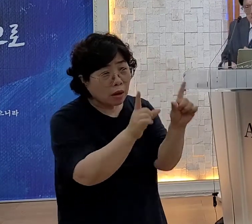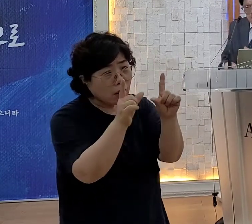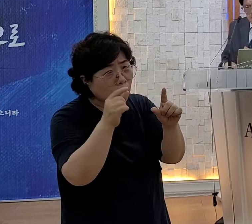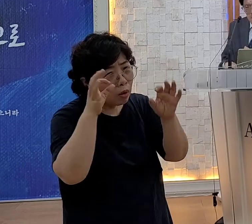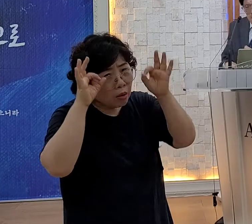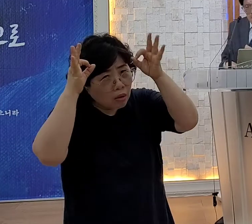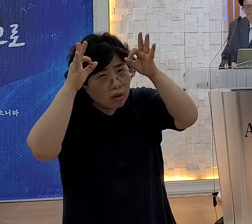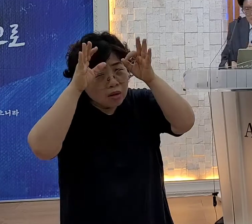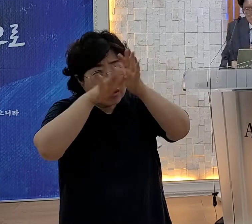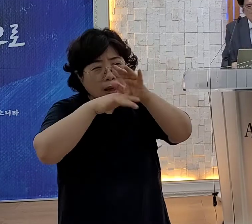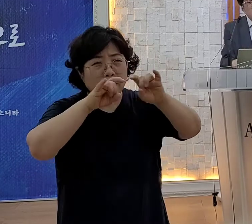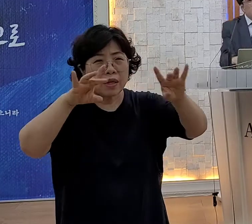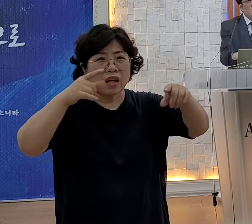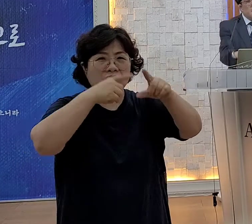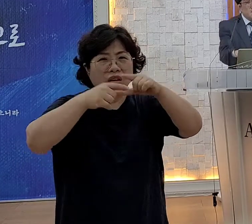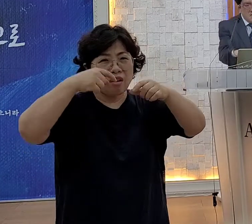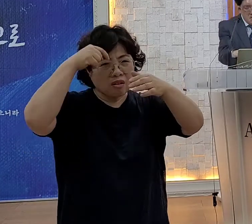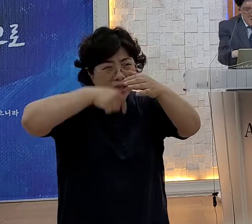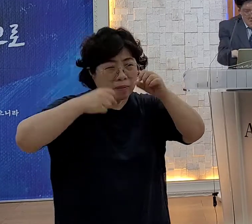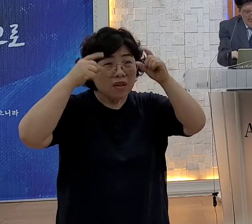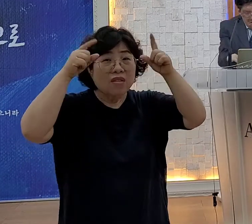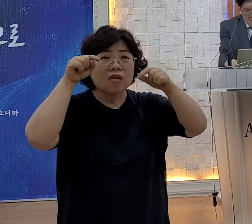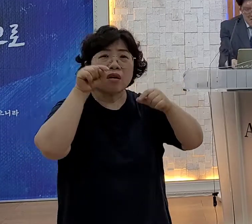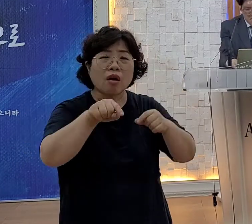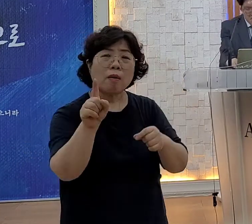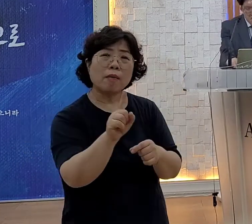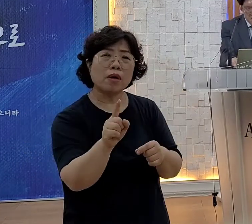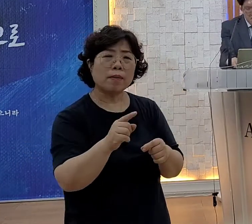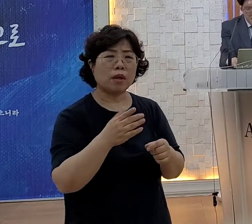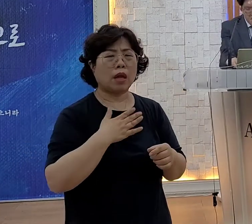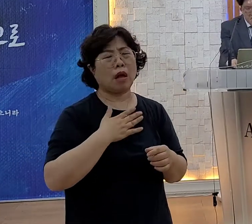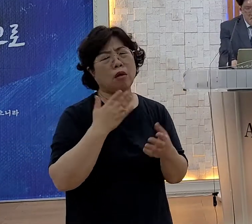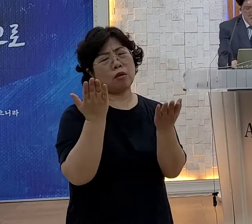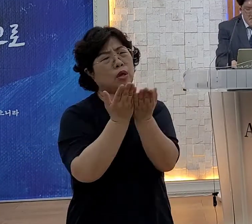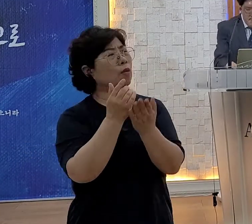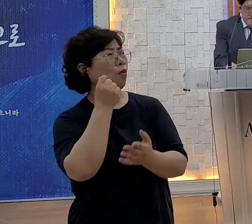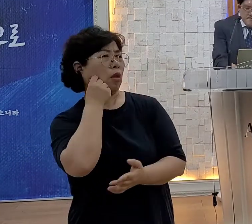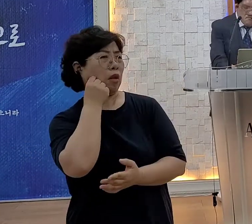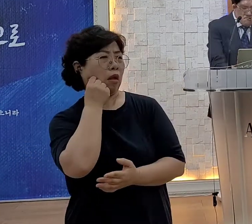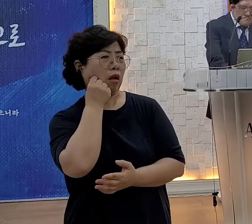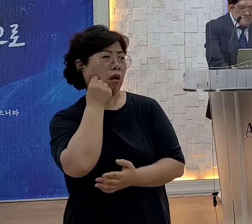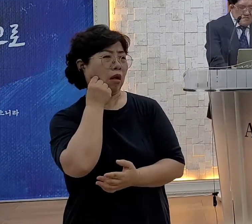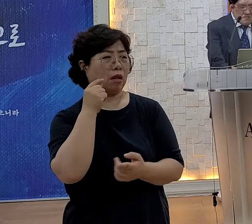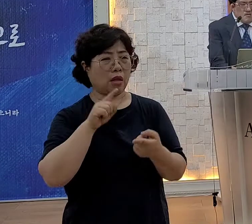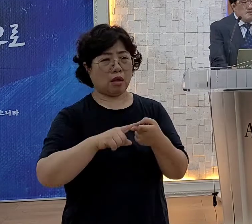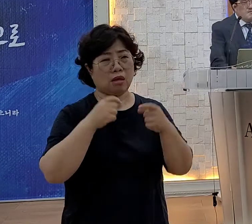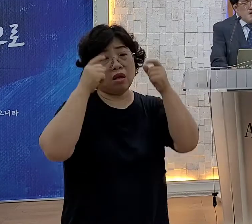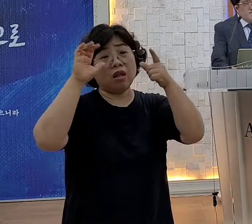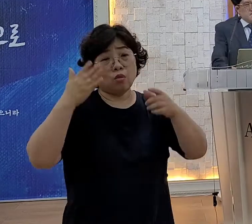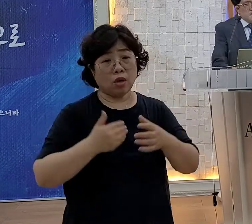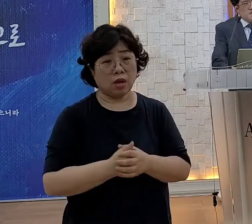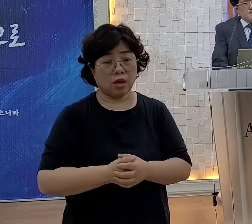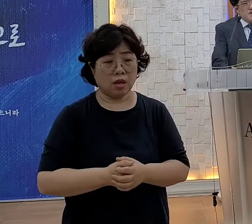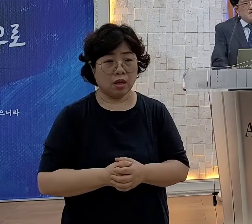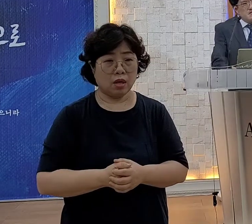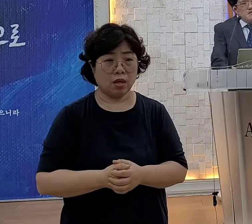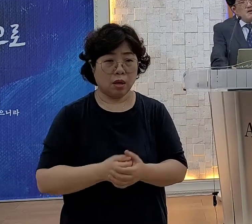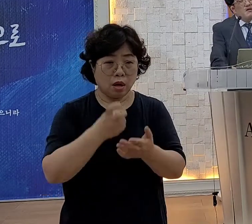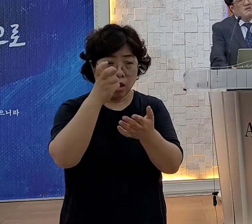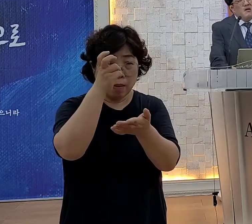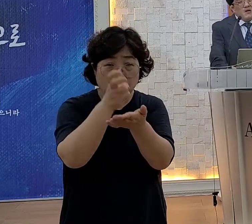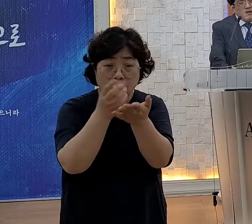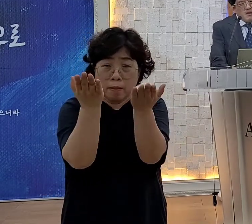자구나 라는 것을 깨닫게 한다고 성경은 말씀하고 있죠. 그리고 율법을 다 못 지킨다는